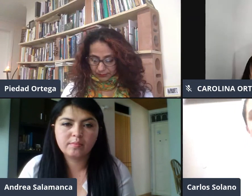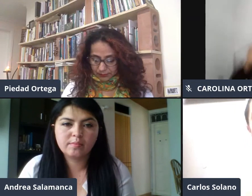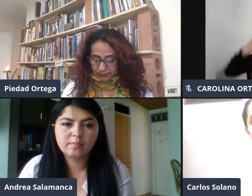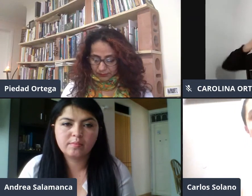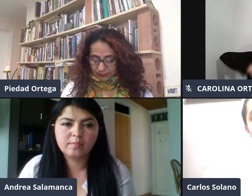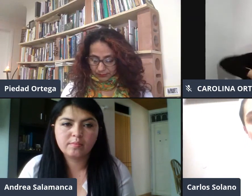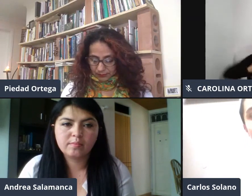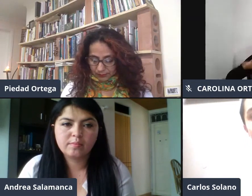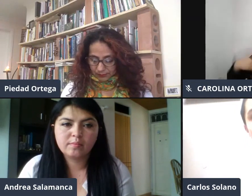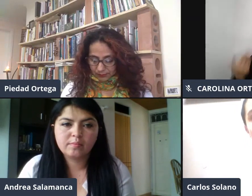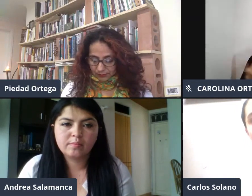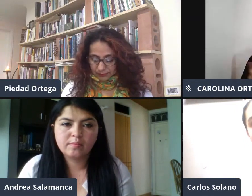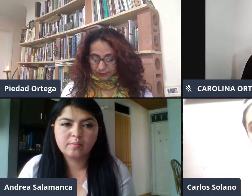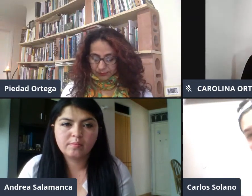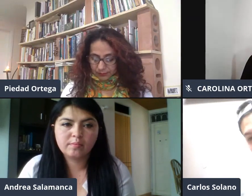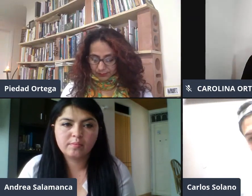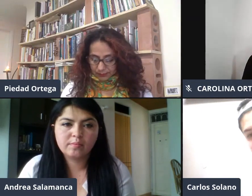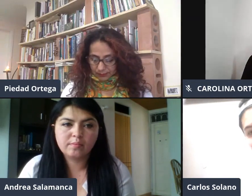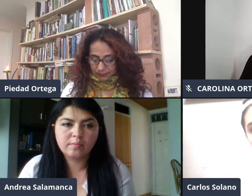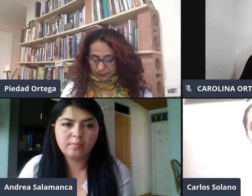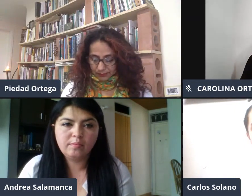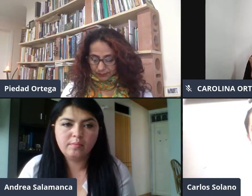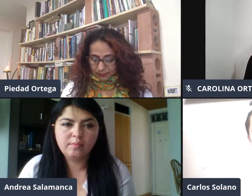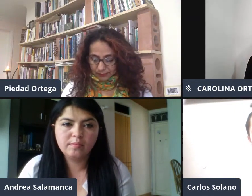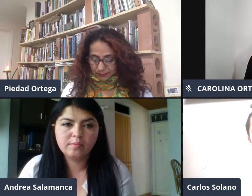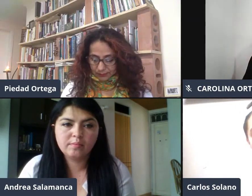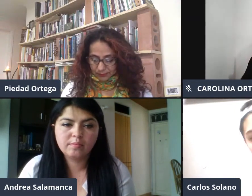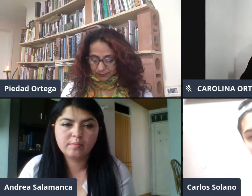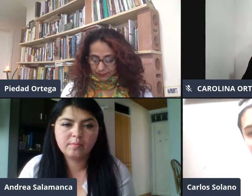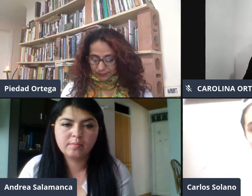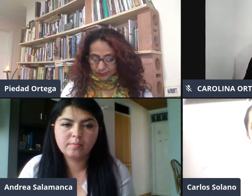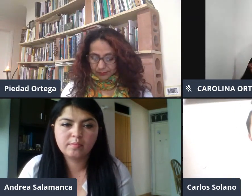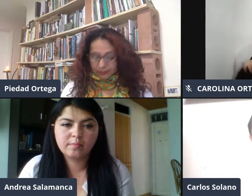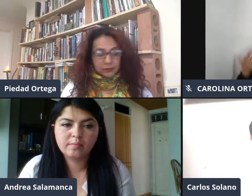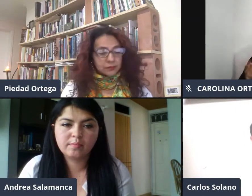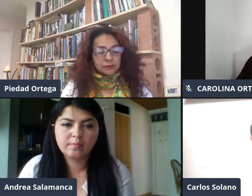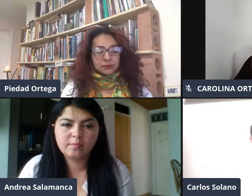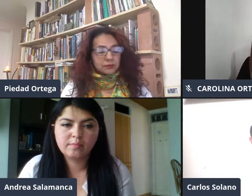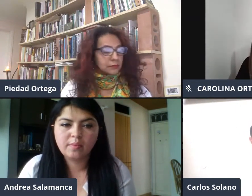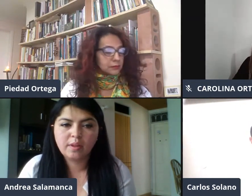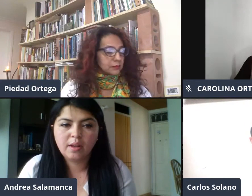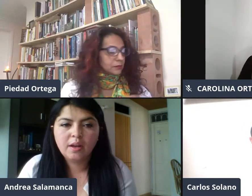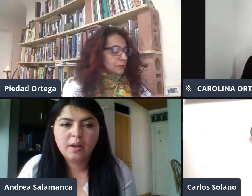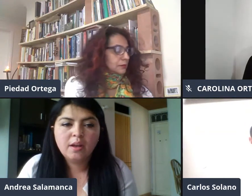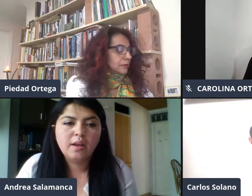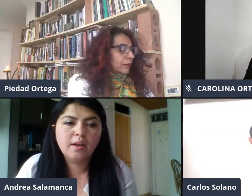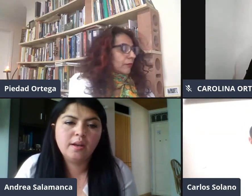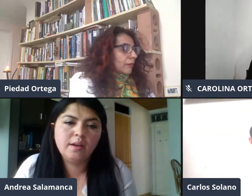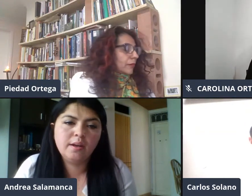y tras el hecho también todos esos temas desde el hogar. Entonces, pues le doy paso a Andrea Salamanca y muchísimas gracias.